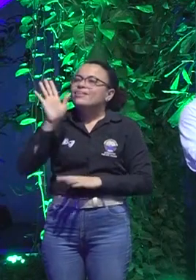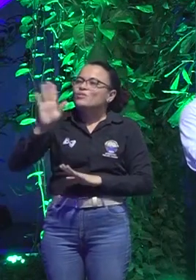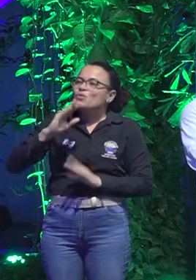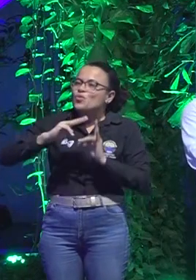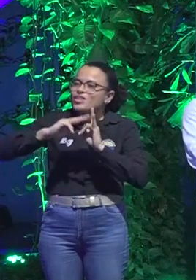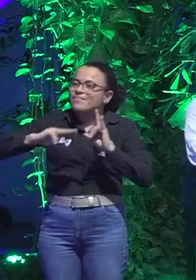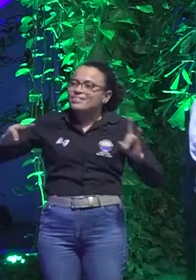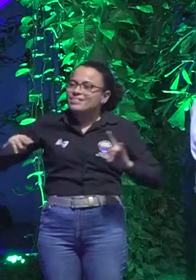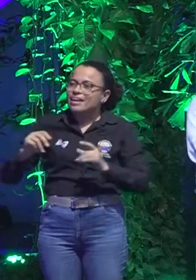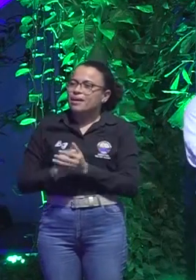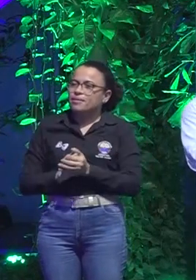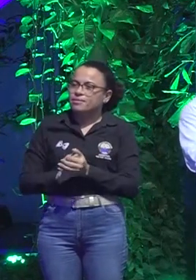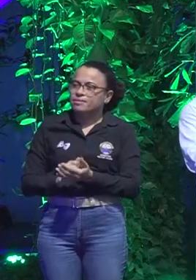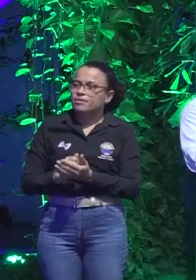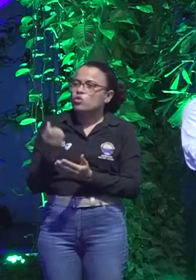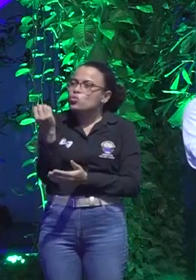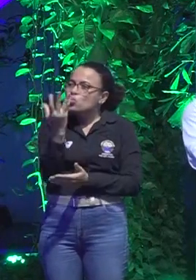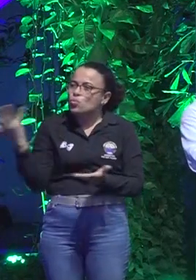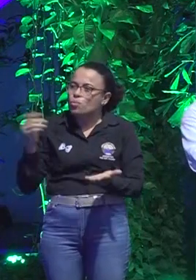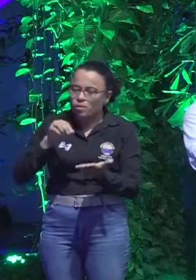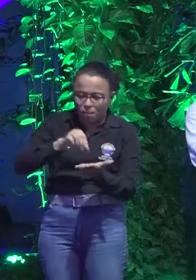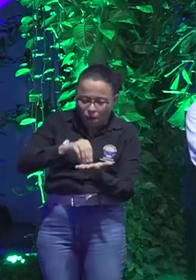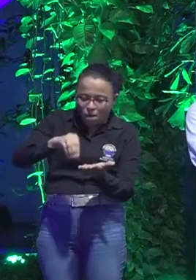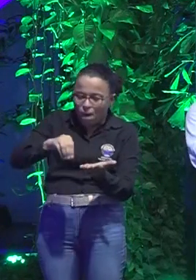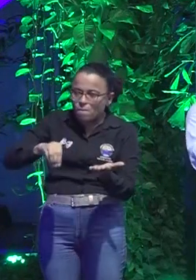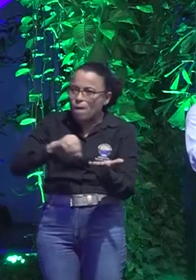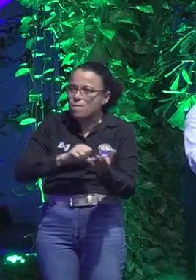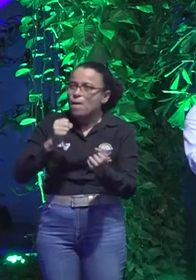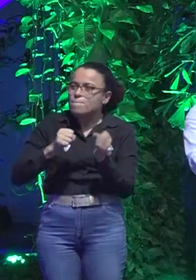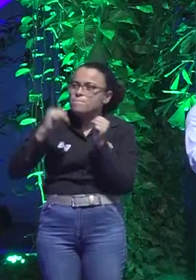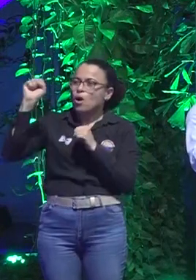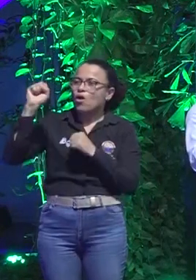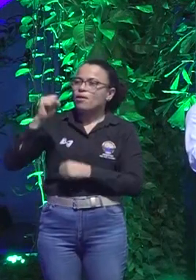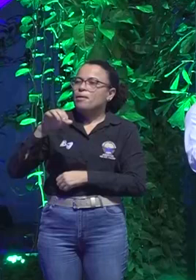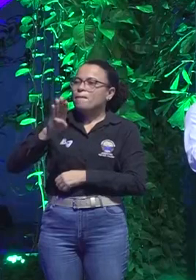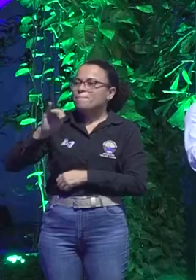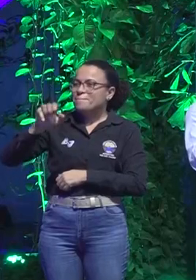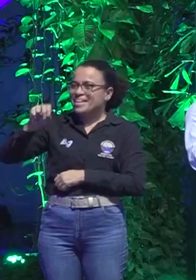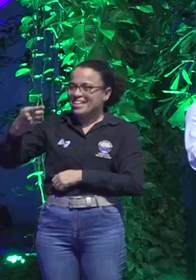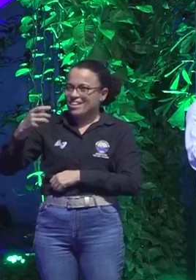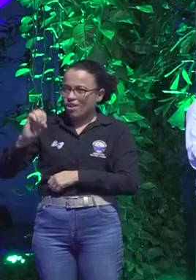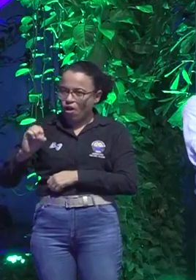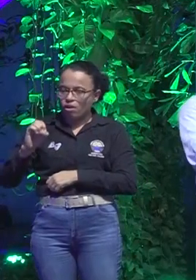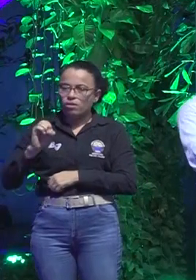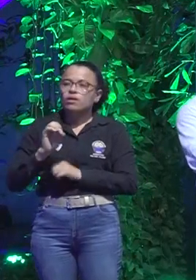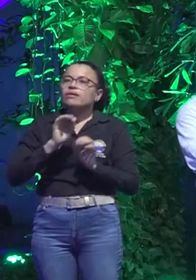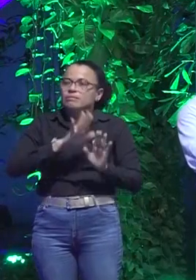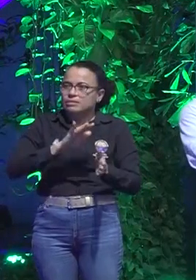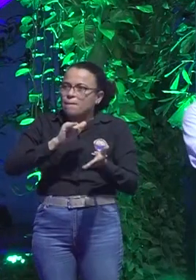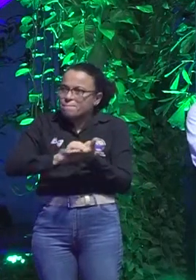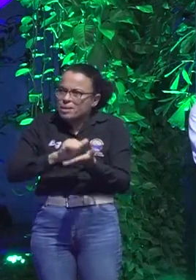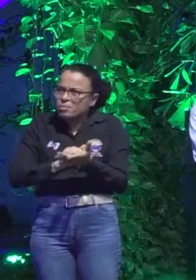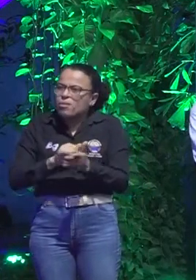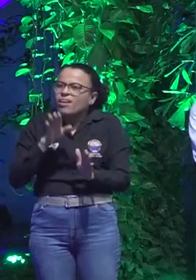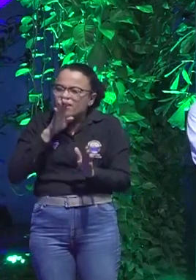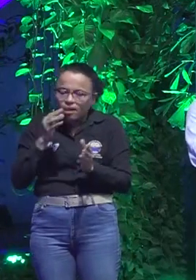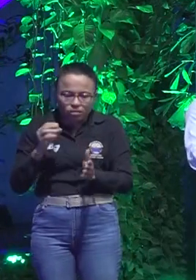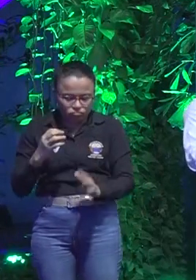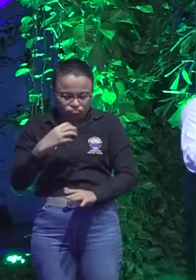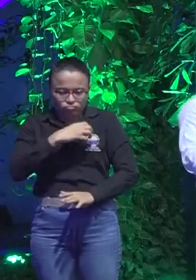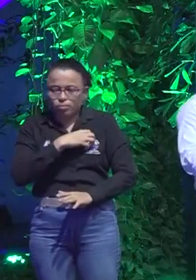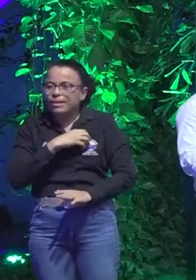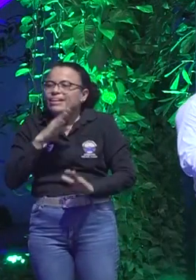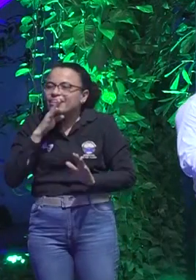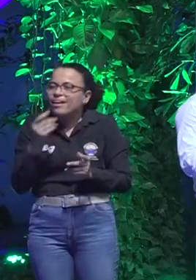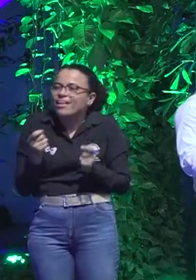volvió otra vez, y entonces yo volví los sábados y me contó otra vez, este pin me lo dio el rector Pablo Vera Salazar, rector de... Y ese día le dimos una medalla que